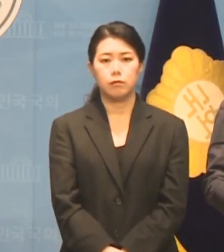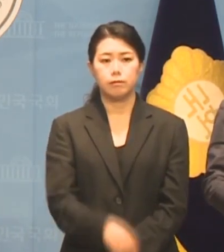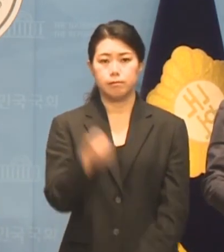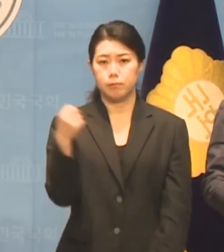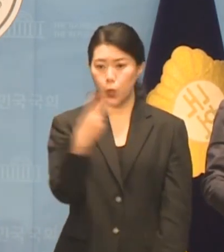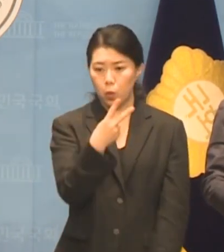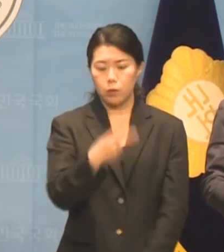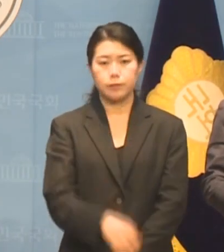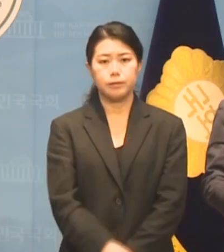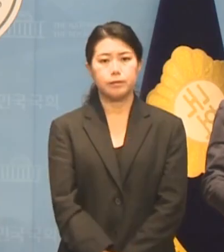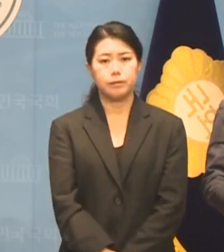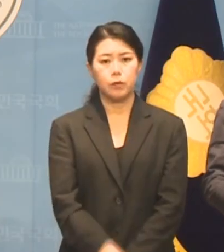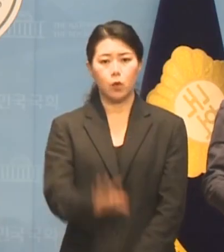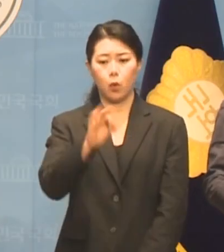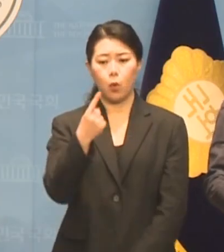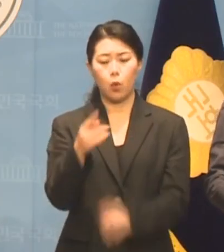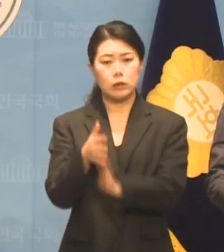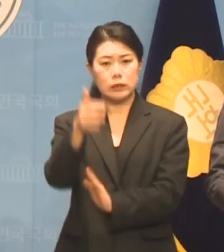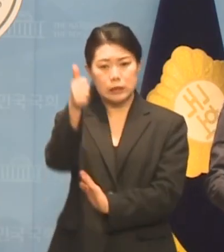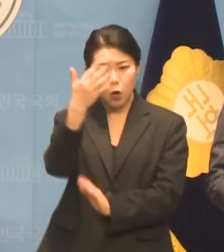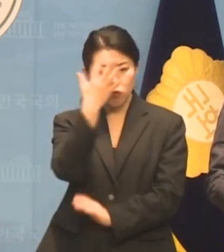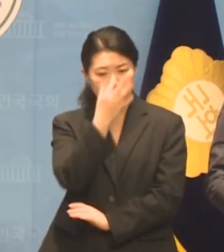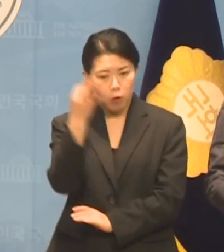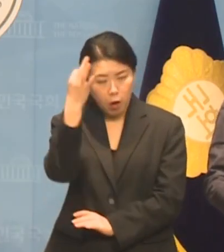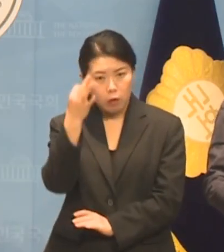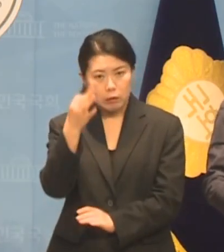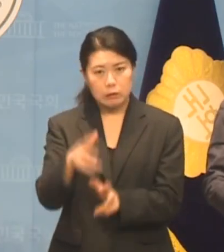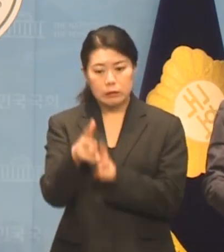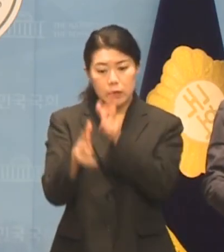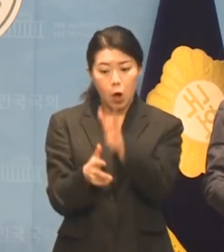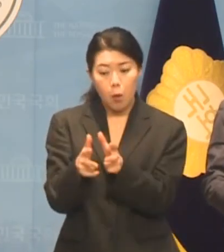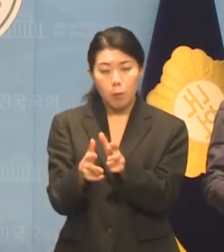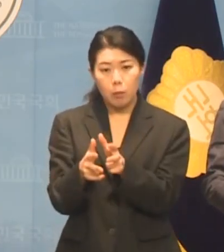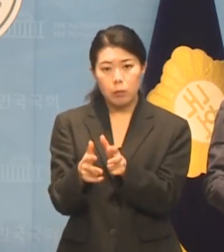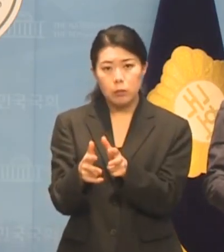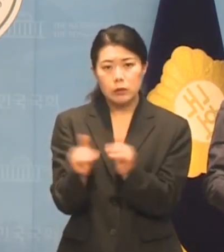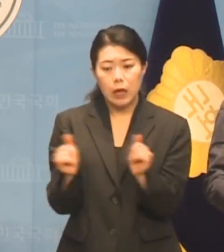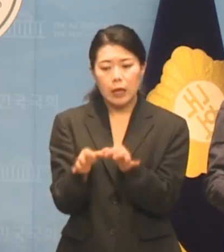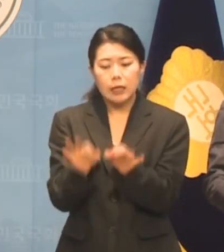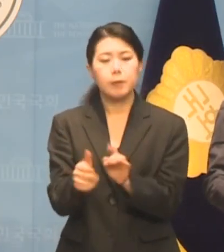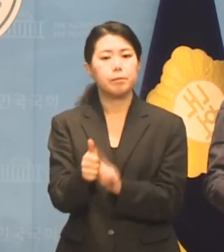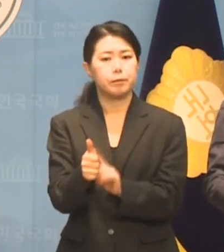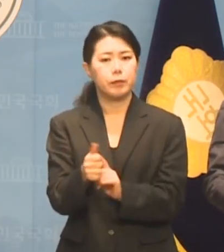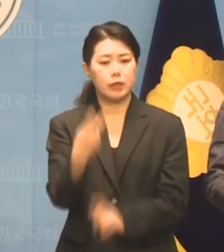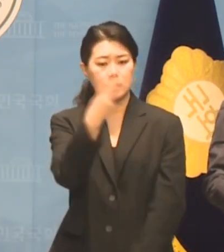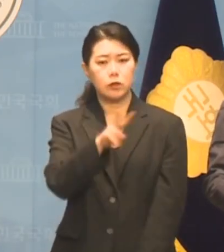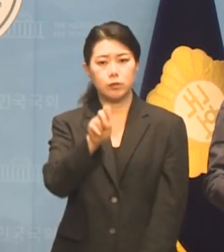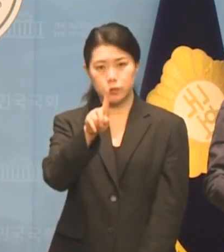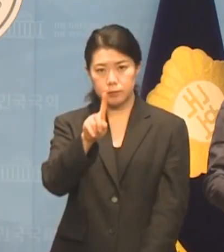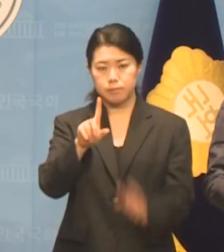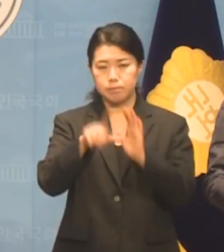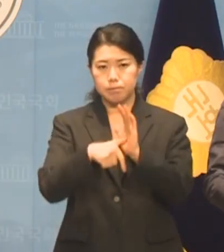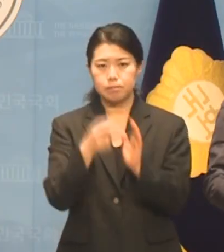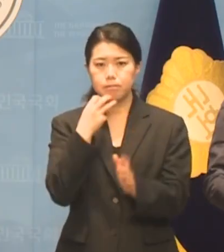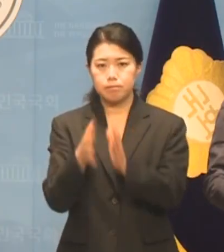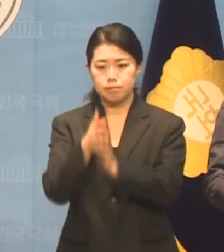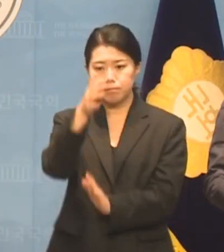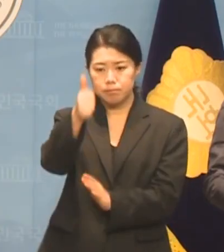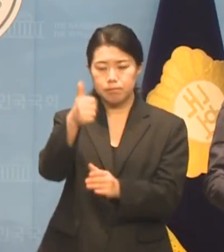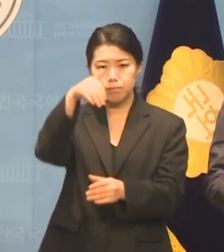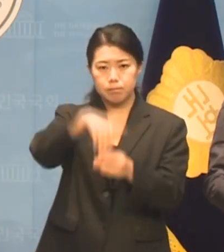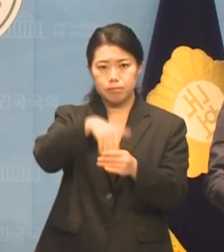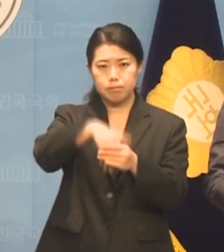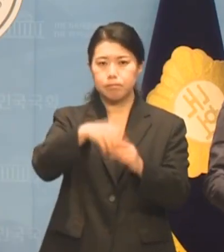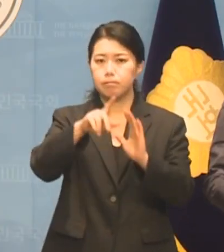또한 오세훈 시장의 후원자로 알려진 사업가 김모 씨가 2021년 서울시장 보궐선거